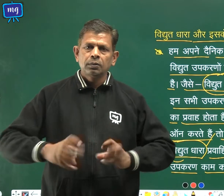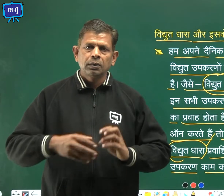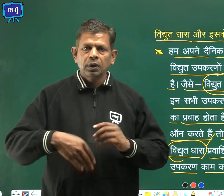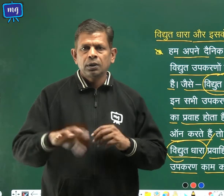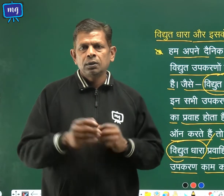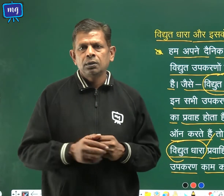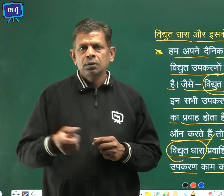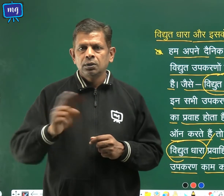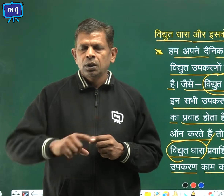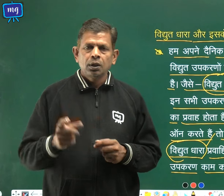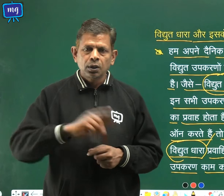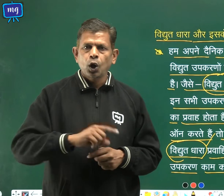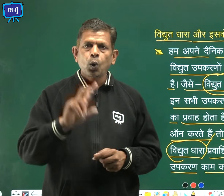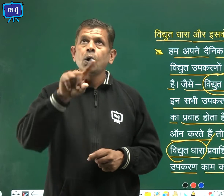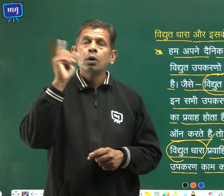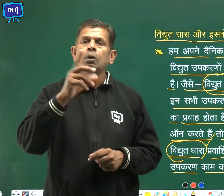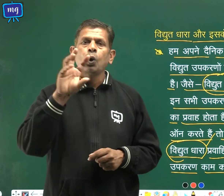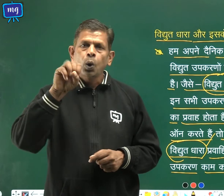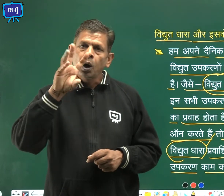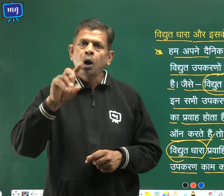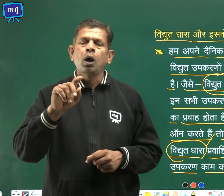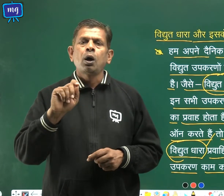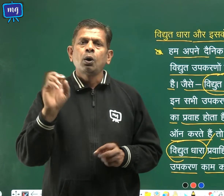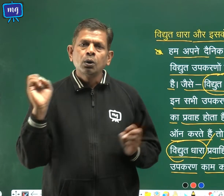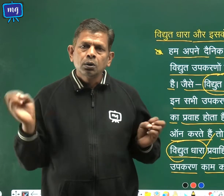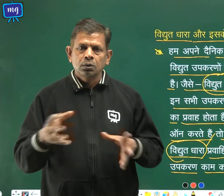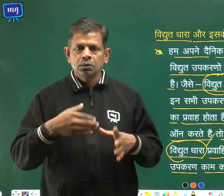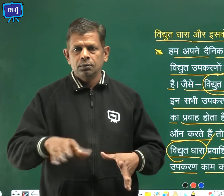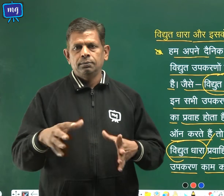जिससे ये उपकरण काम करते हैं।